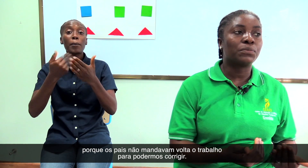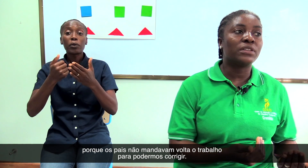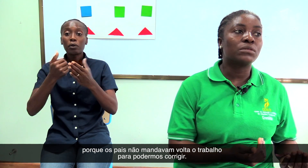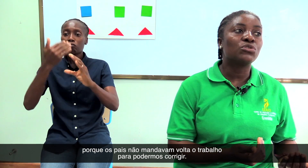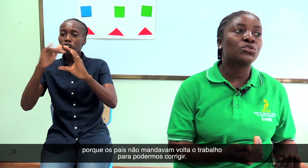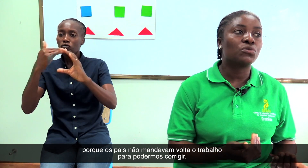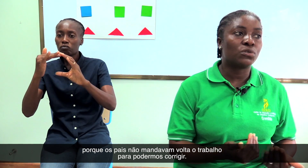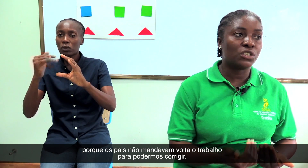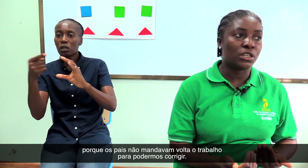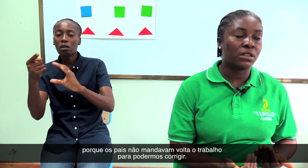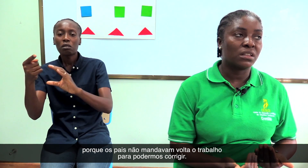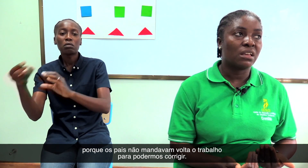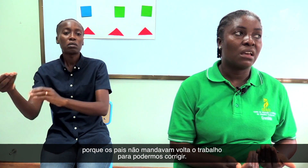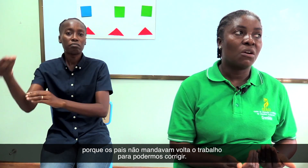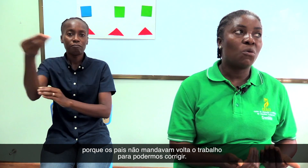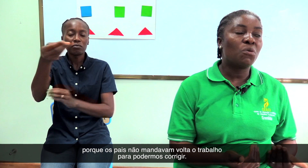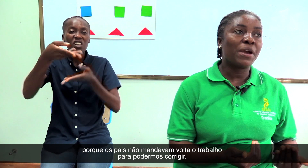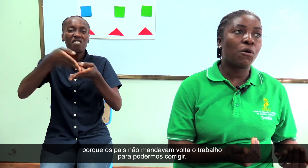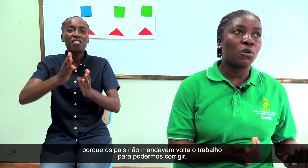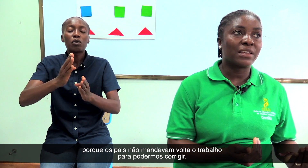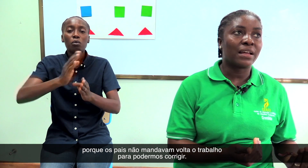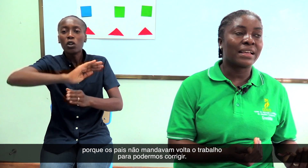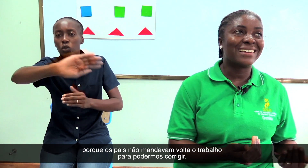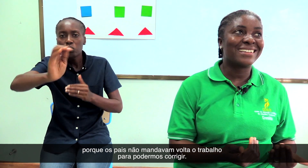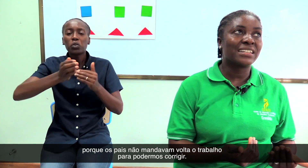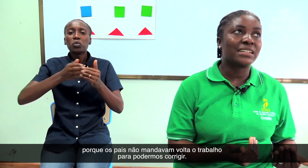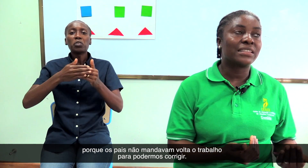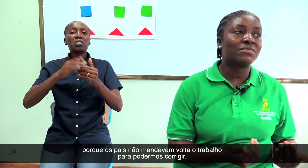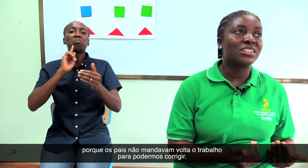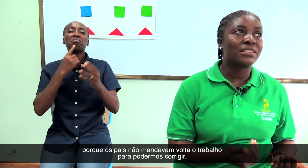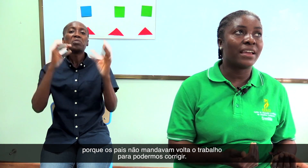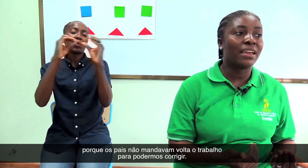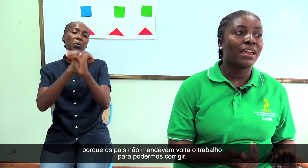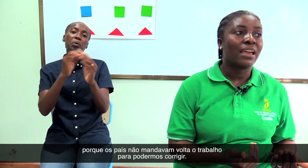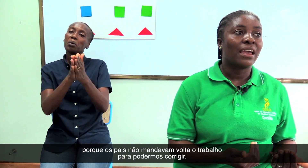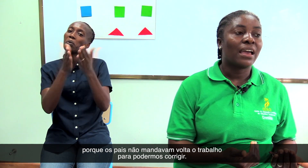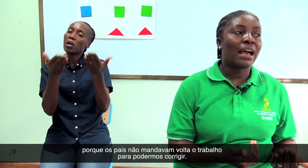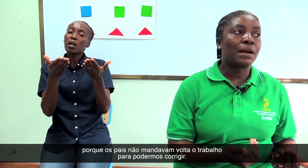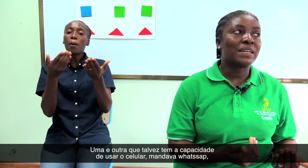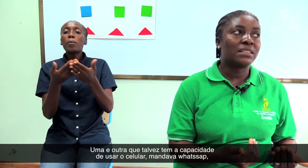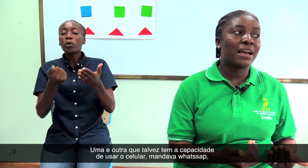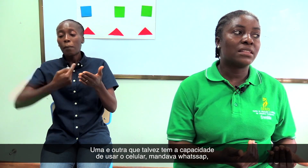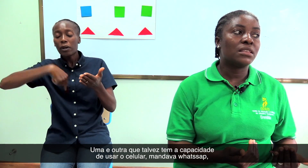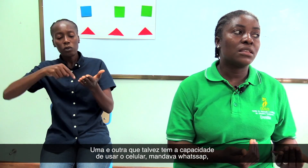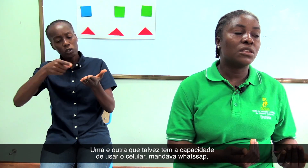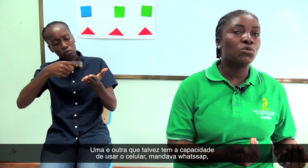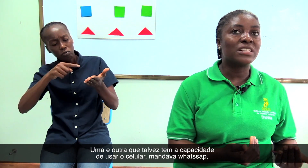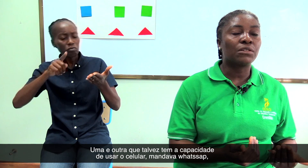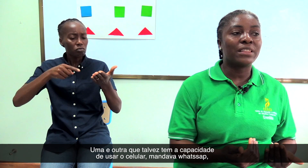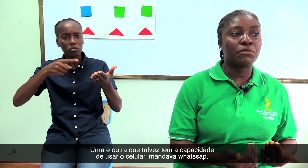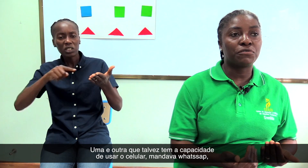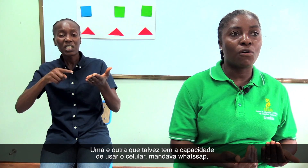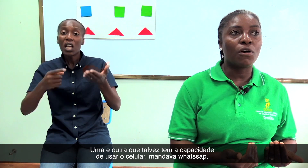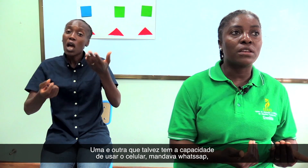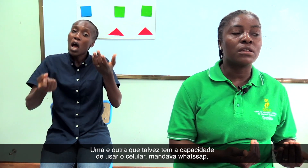para podermos corrigir. Uma e outra, aquela criança que talvez tem a capacidade de usar